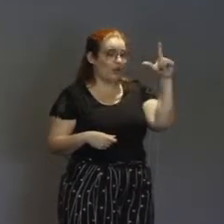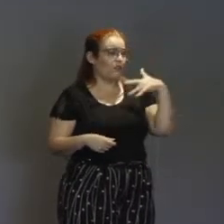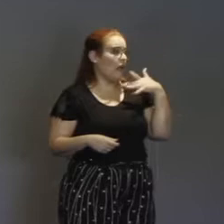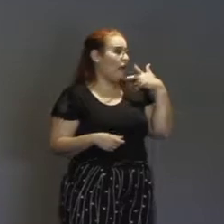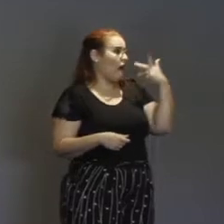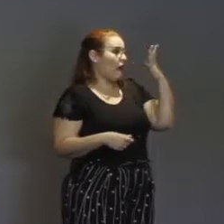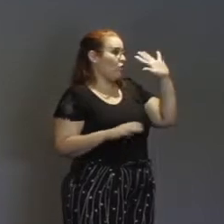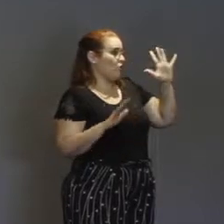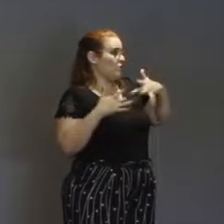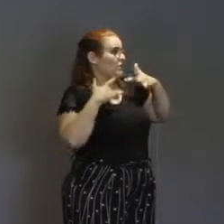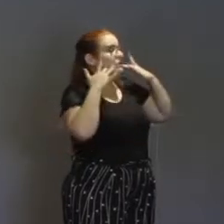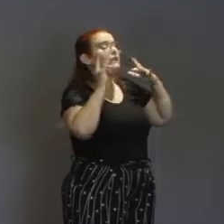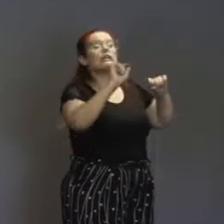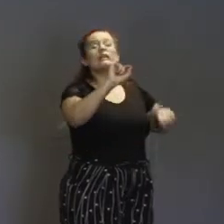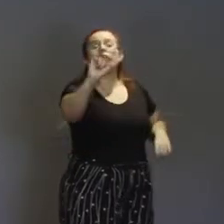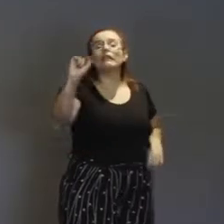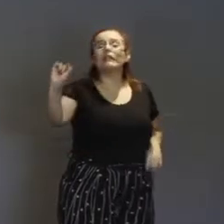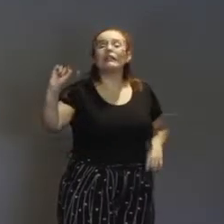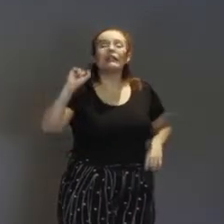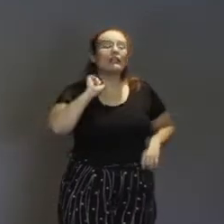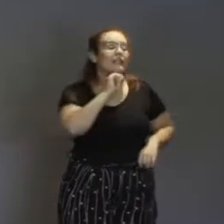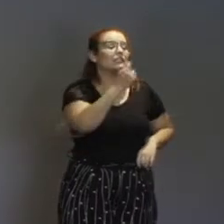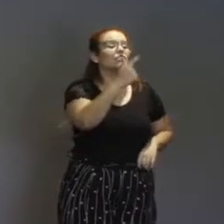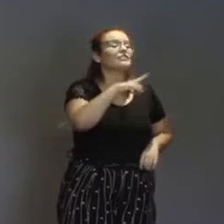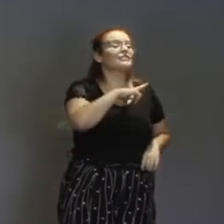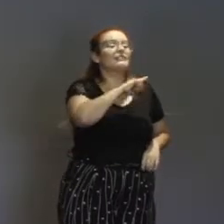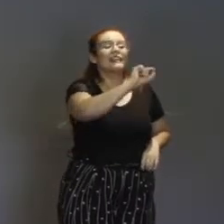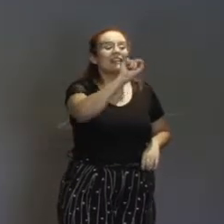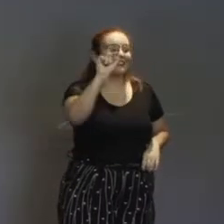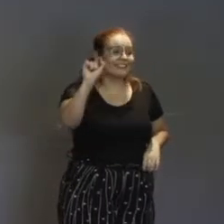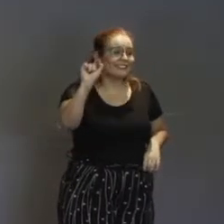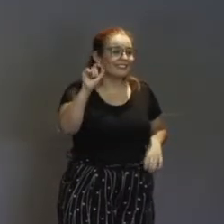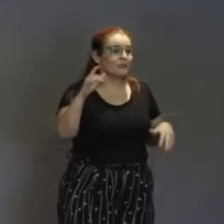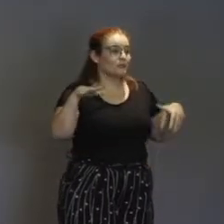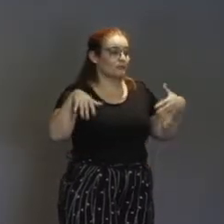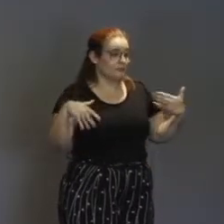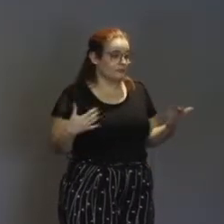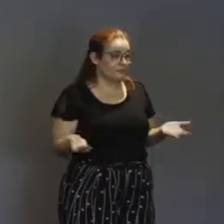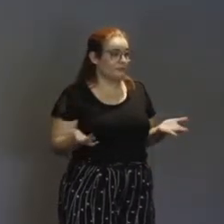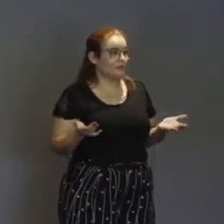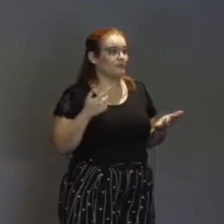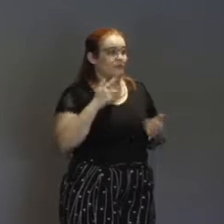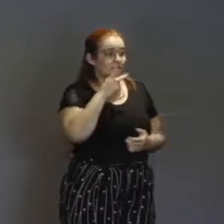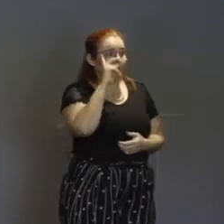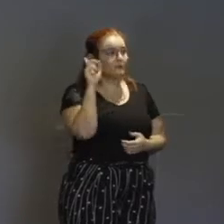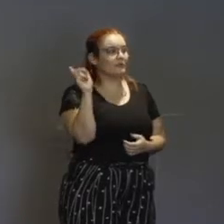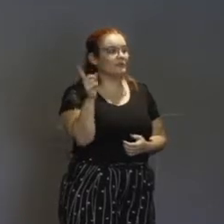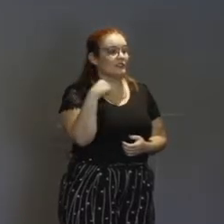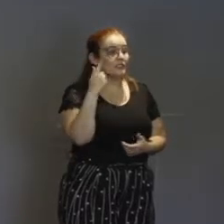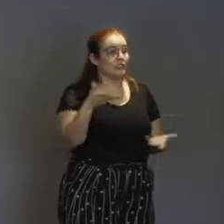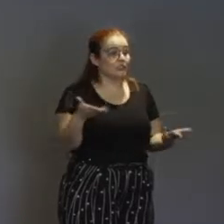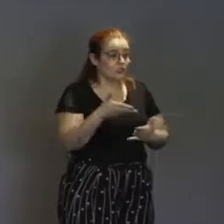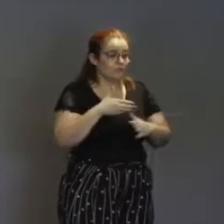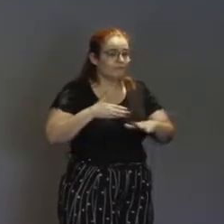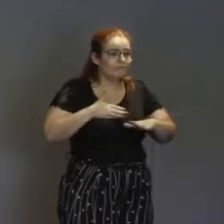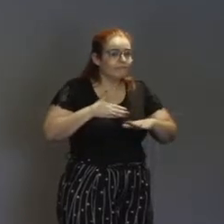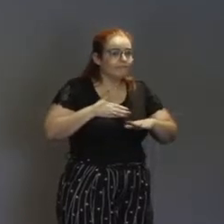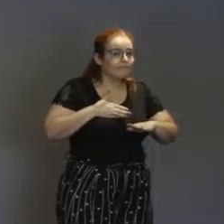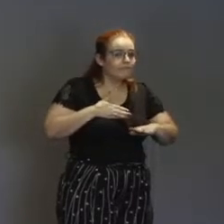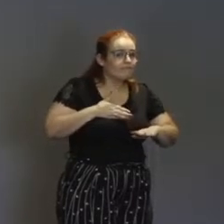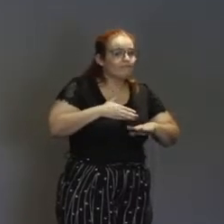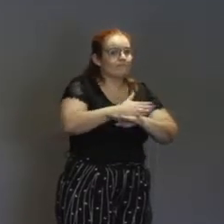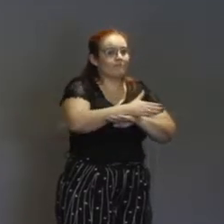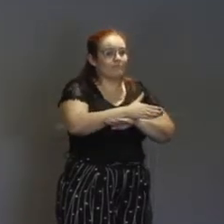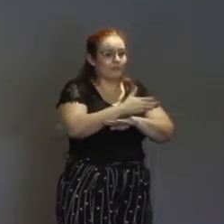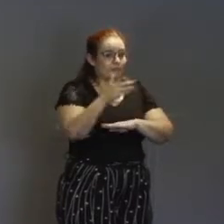tem. Então, eu acho que isso vem abrindo muitas brechas nisso. E,